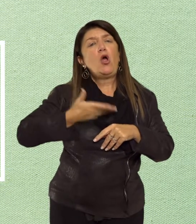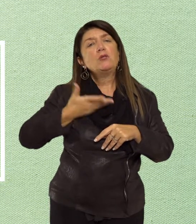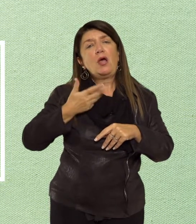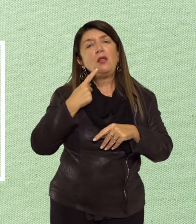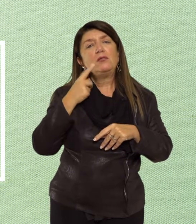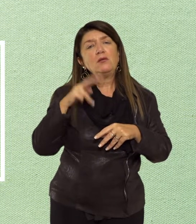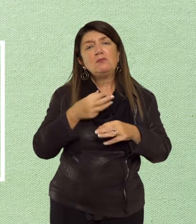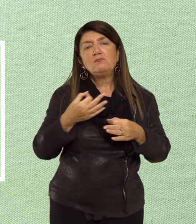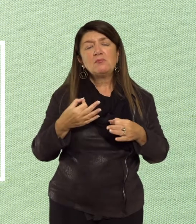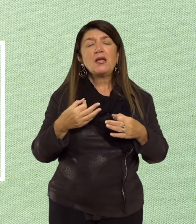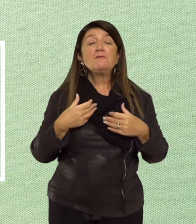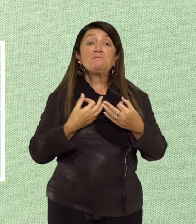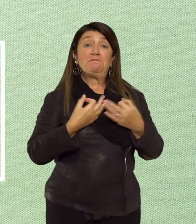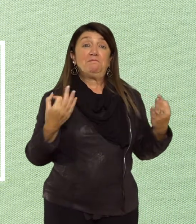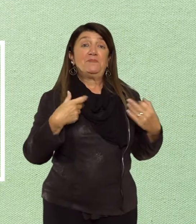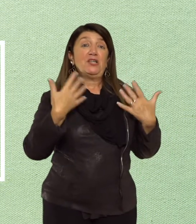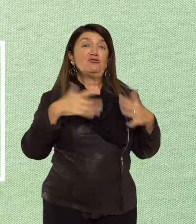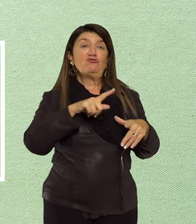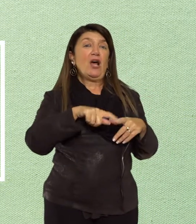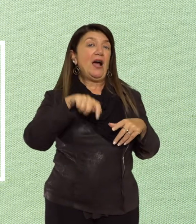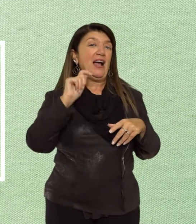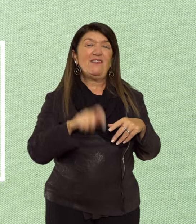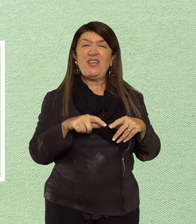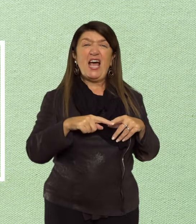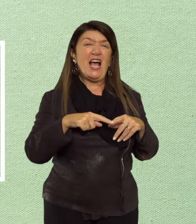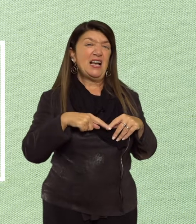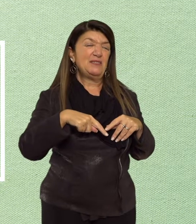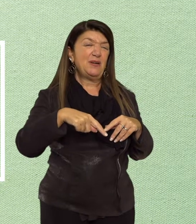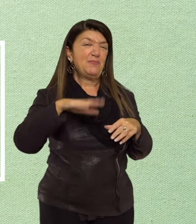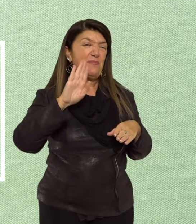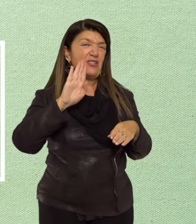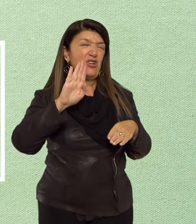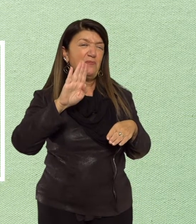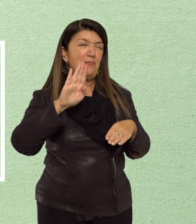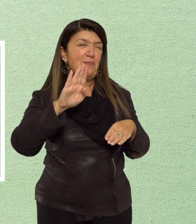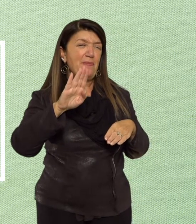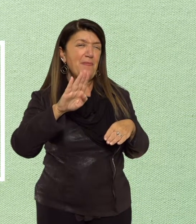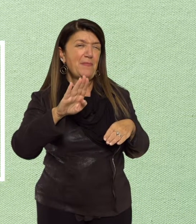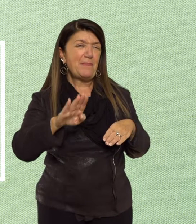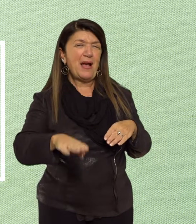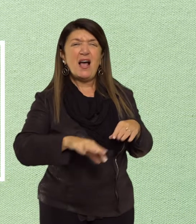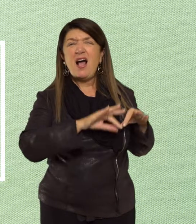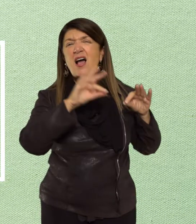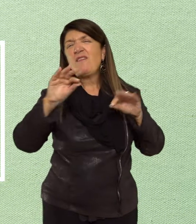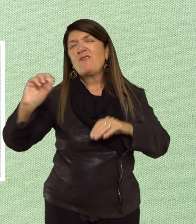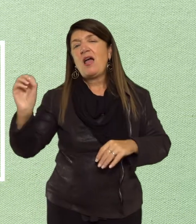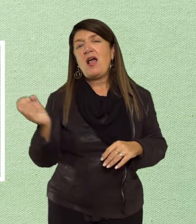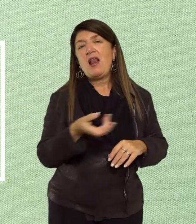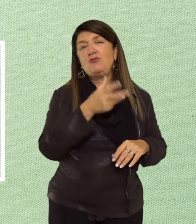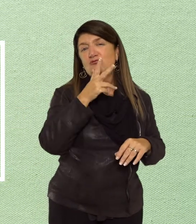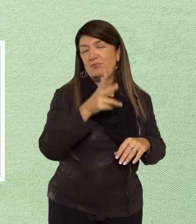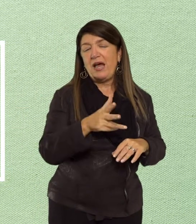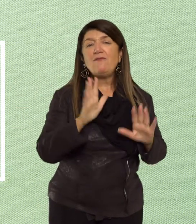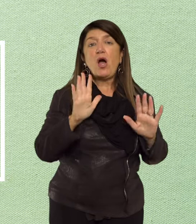siamo partiti alla grande, direi, col freno, con l'acceleratore, direi, schiacciato fino in fondo. E